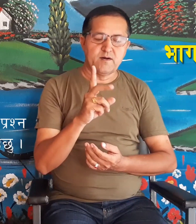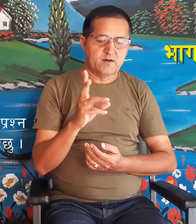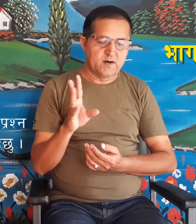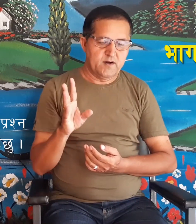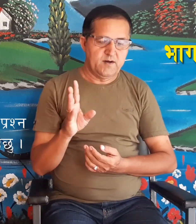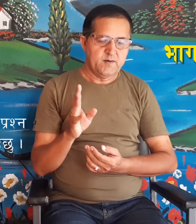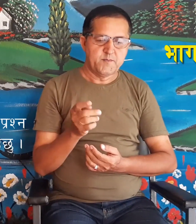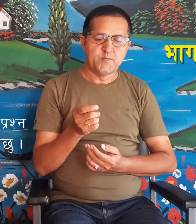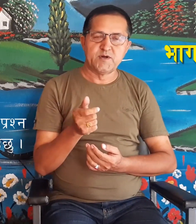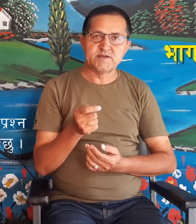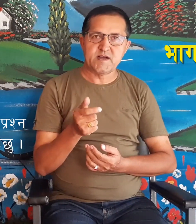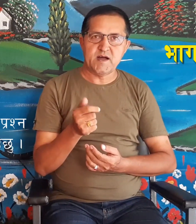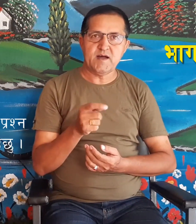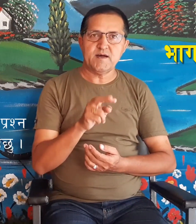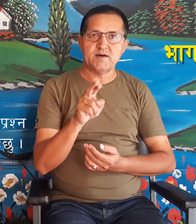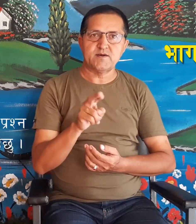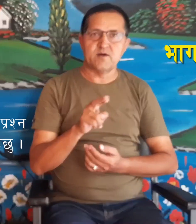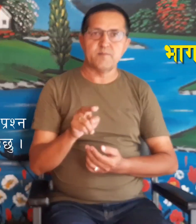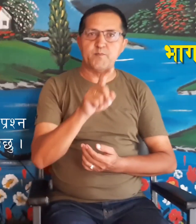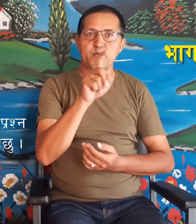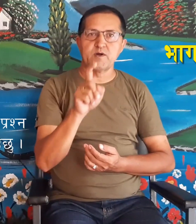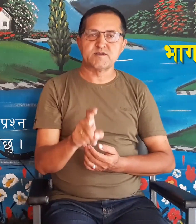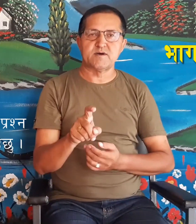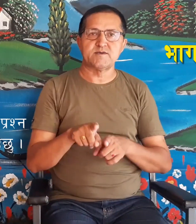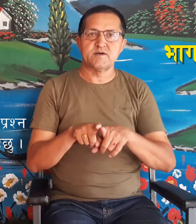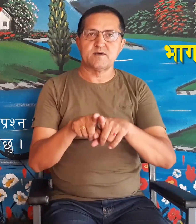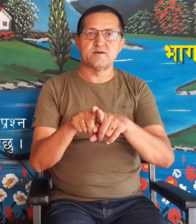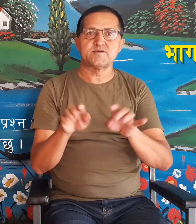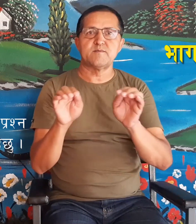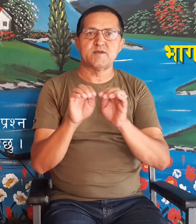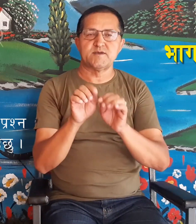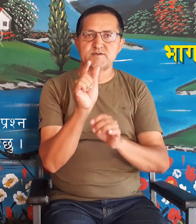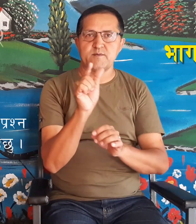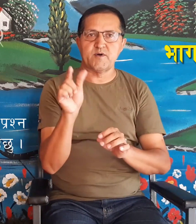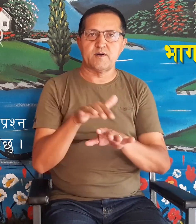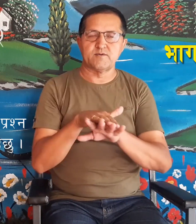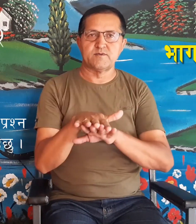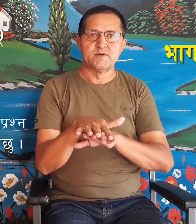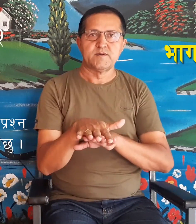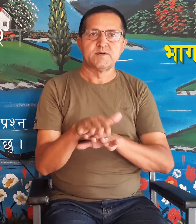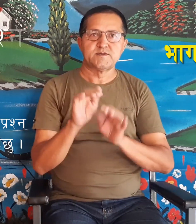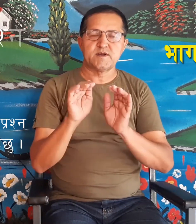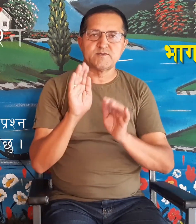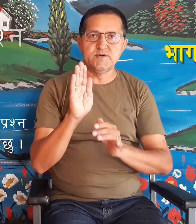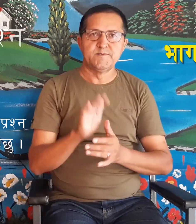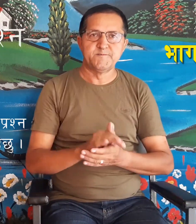अङ्क पैसा र प्रश्नसँग सम्बन्धित शब्दहरू सिकाउँछु।